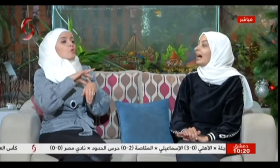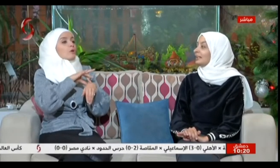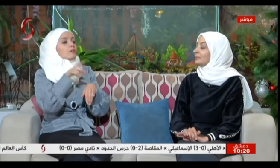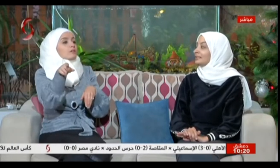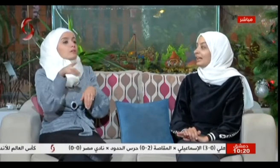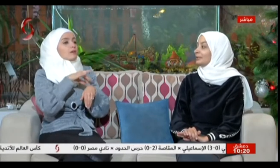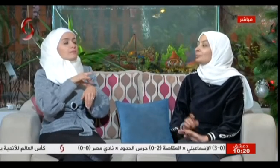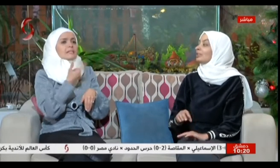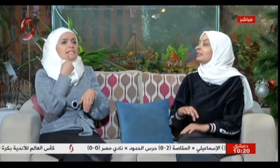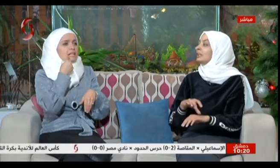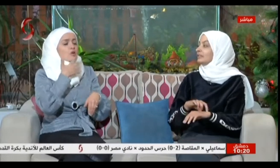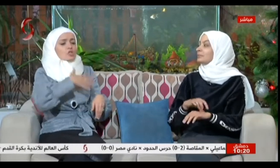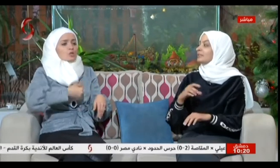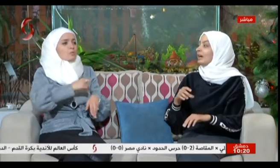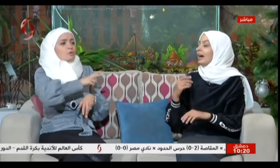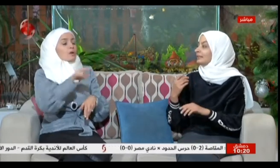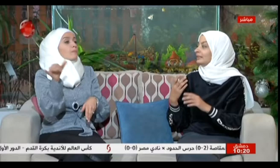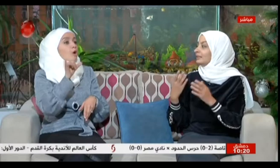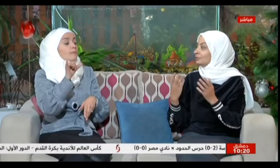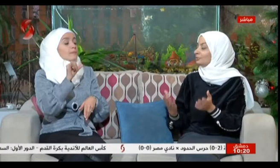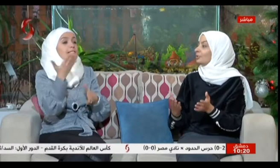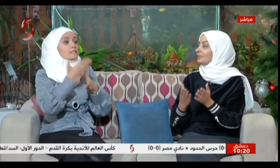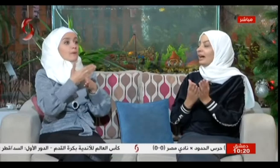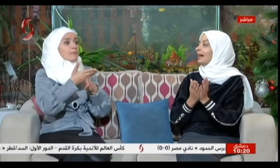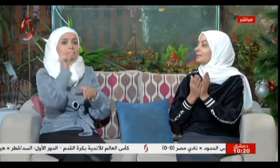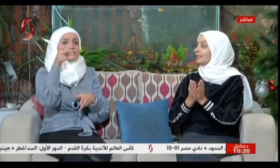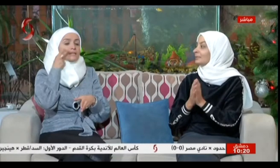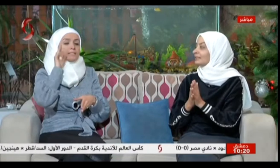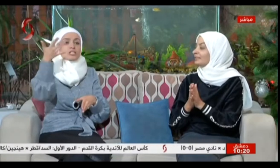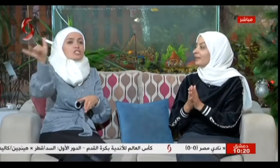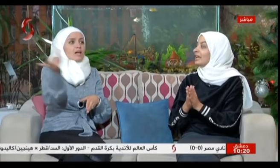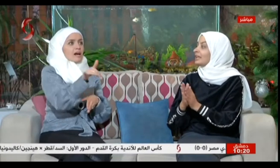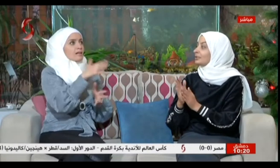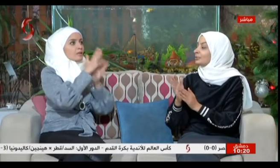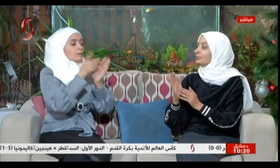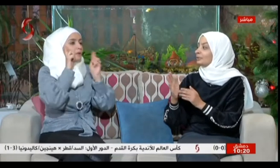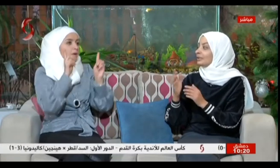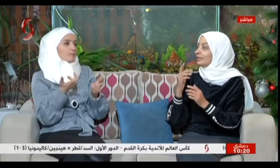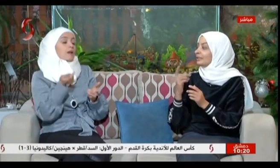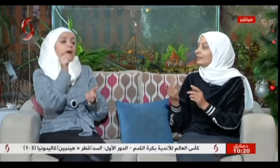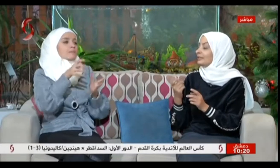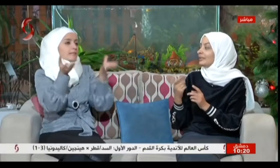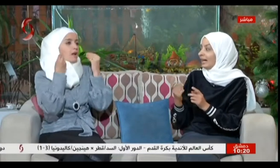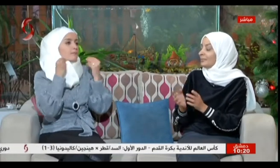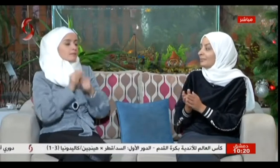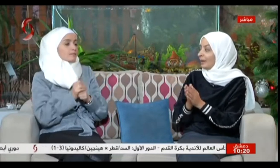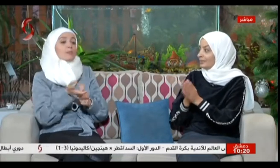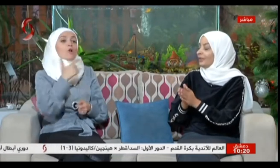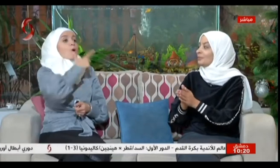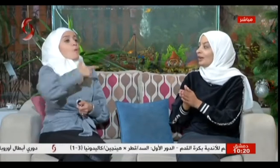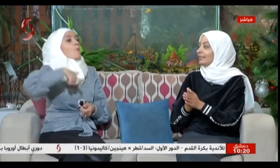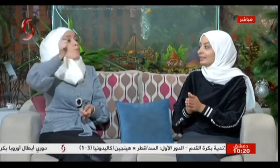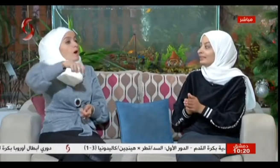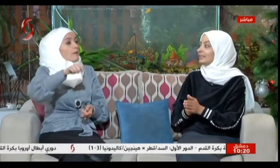الاشاره، العالم يتعلم، مشان اصلا اذا راح الدكتور راح امكنه مختلفه يكونوا العالم